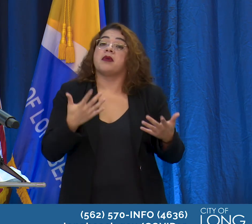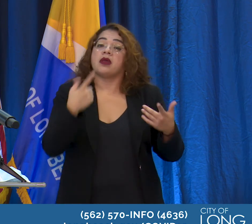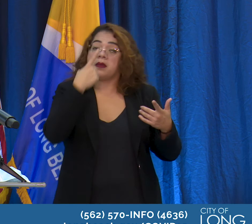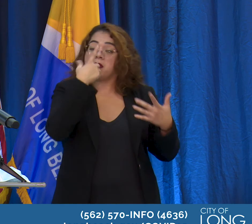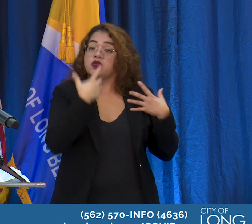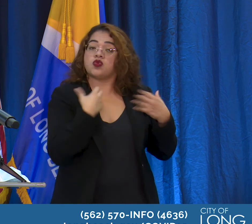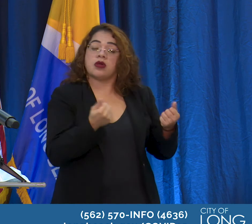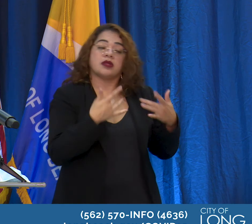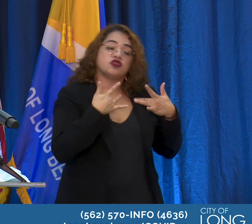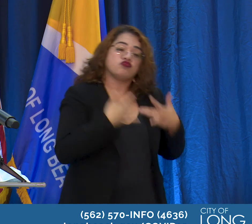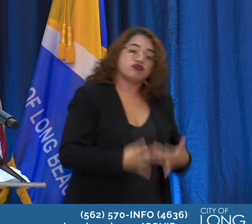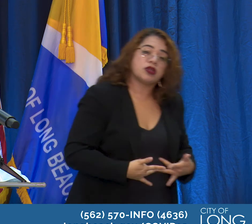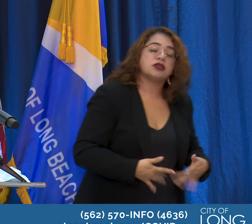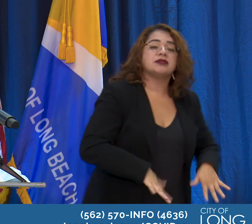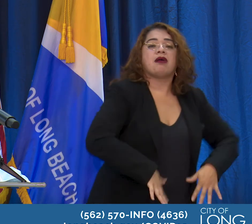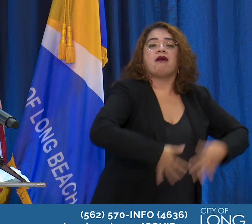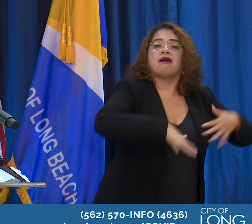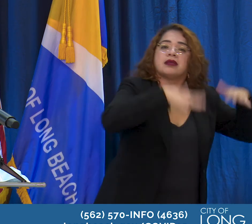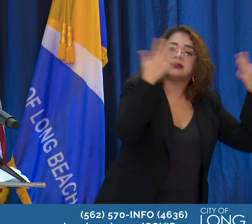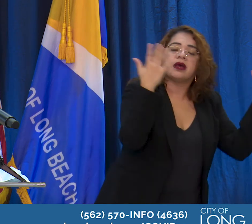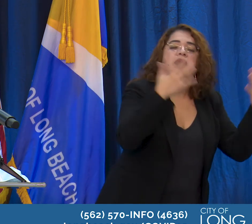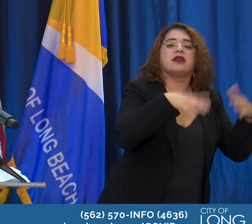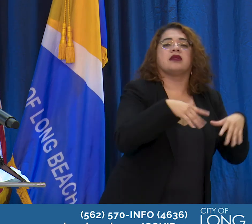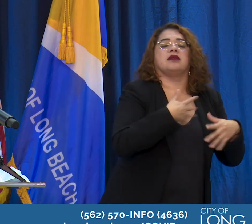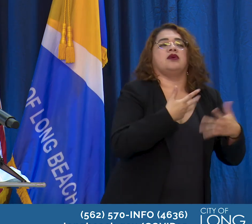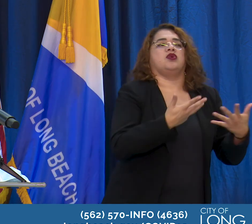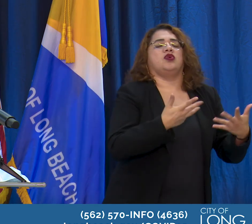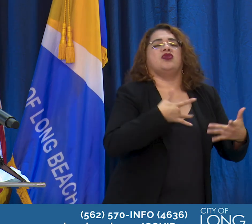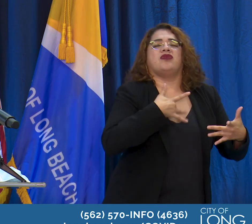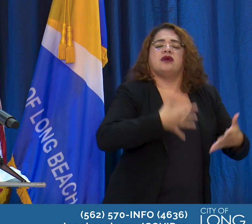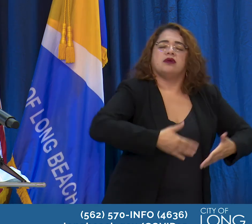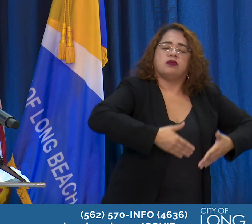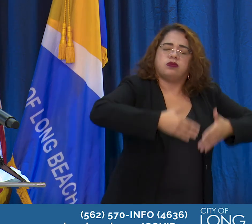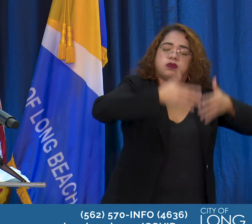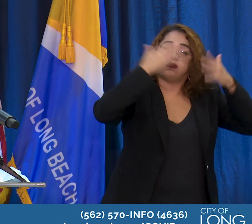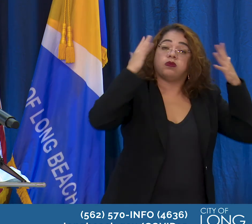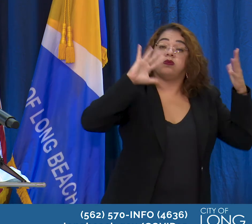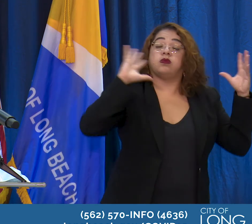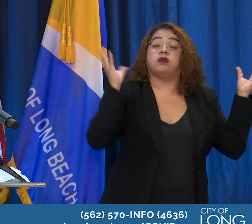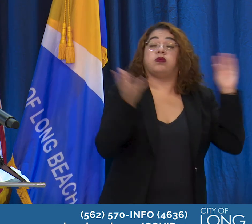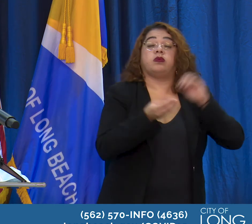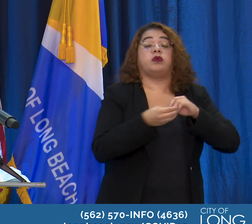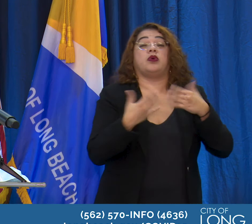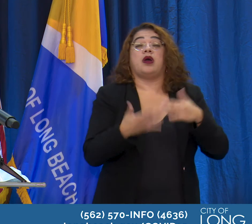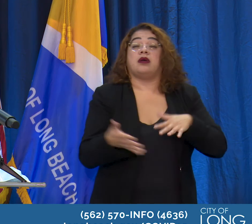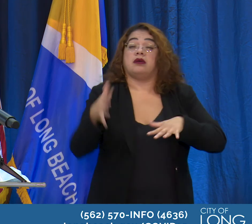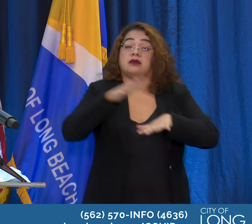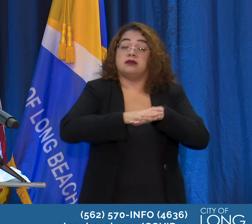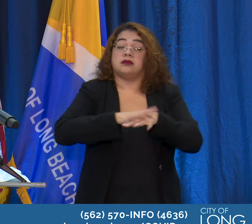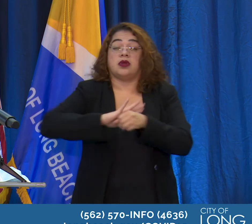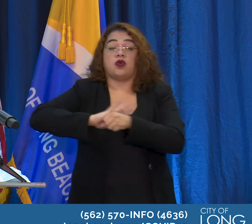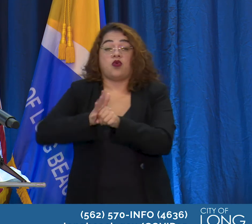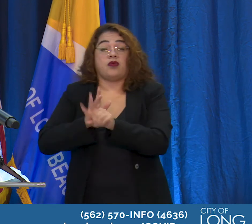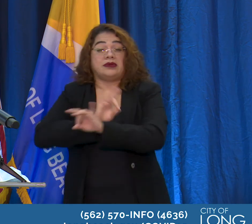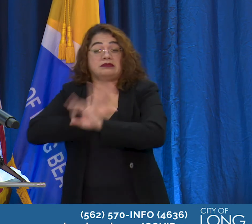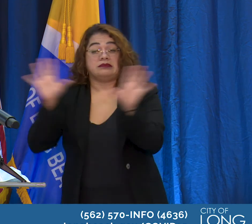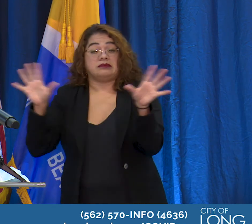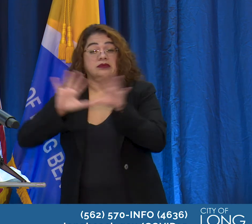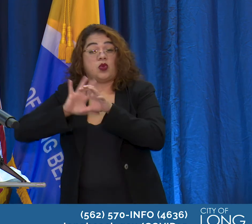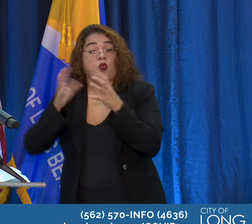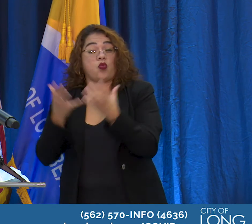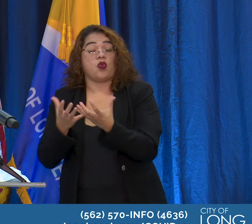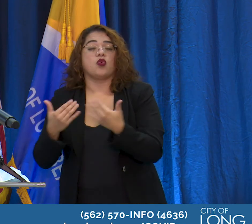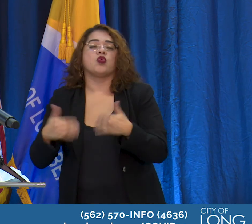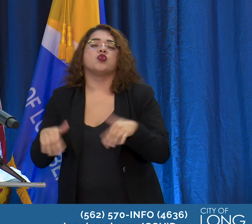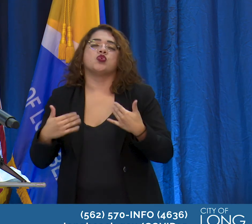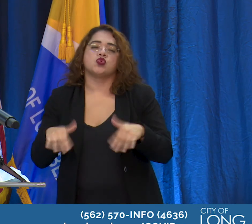factores estresantes aumentan el riesgo de suicidio. La mayoría de las personas experimentando estos